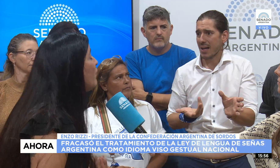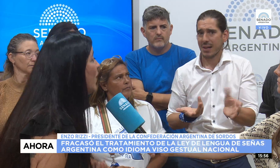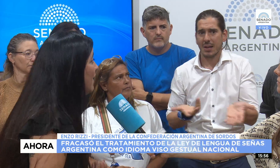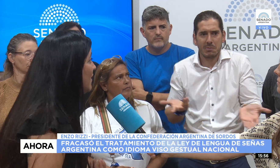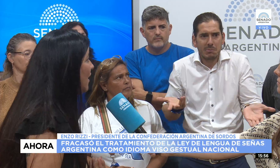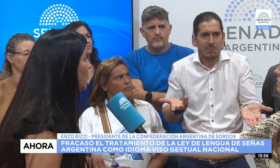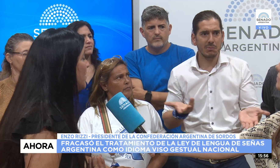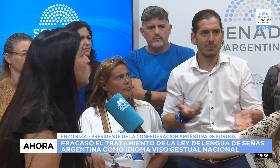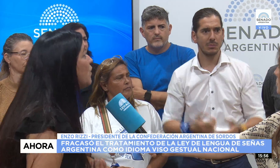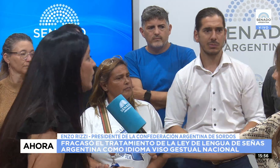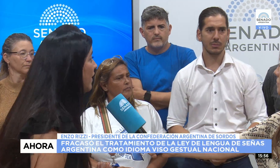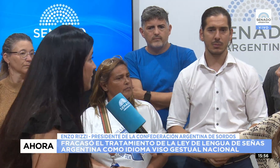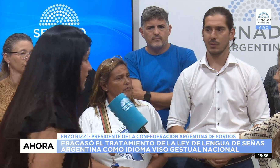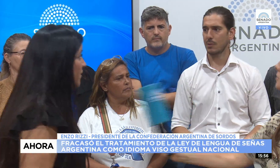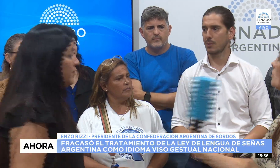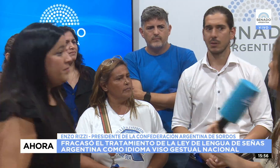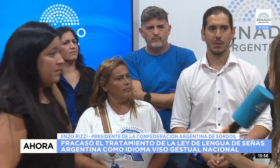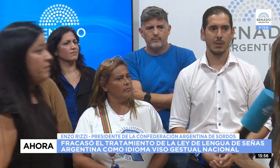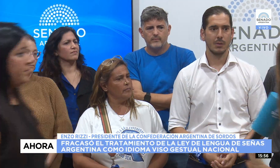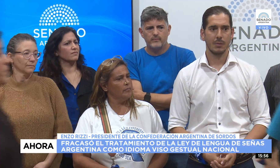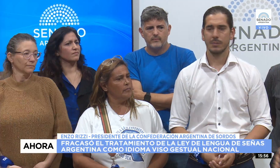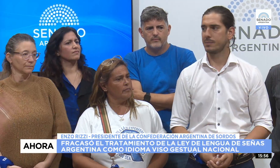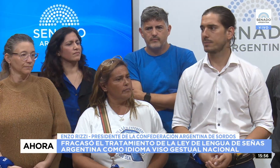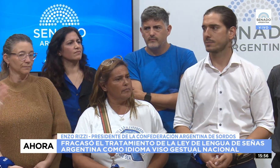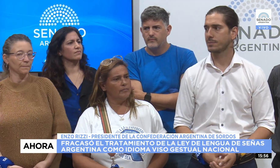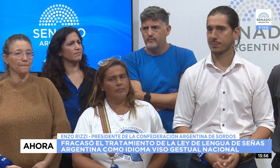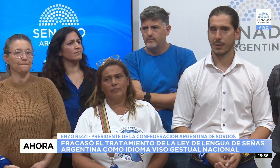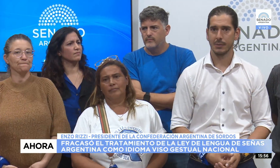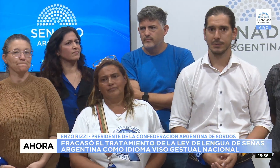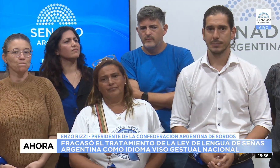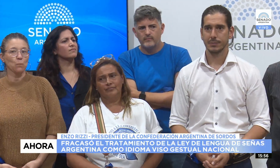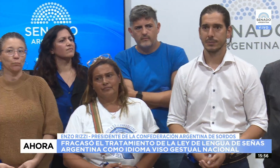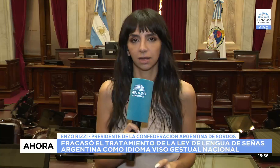afuera del Estado, me siento afuera. Muchísimas gracias. Bueno, Sofía, ahí lo